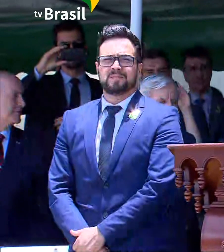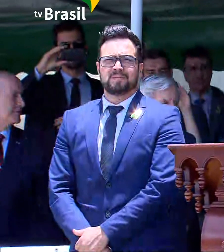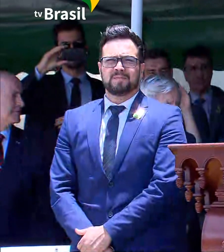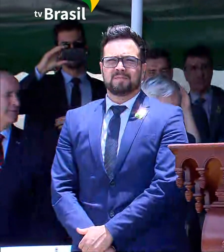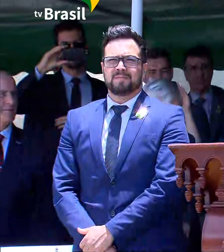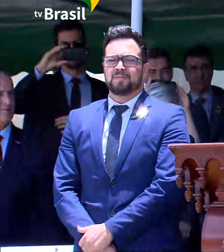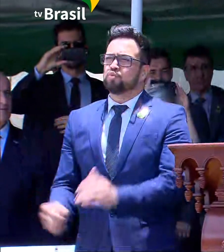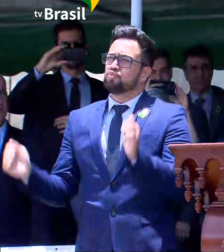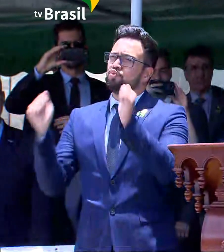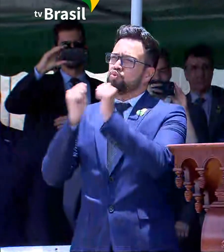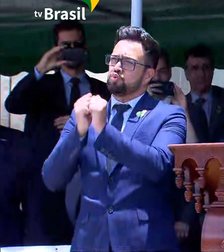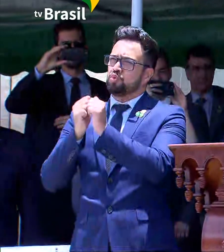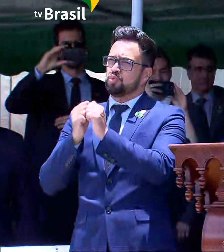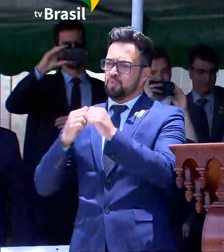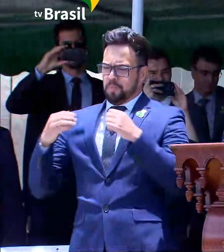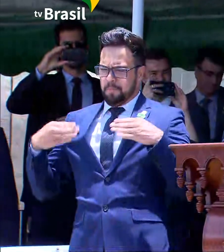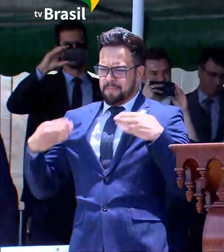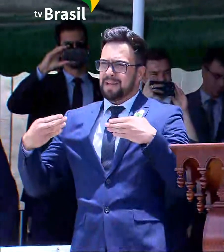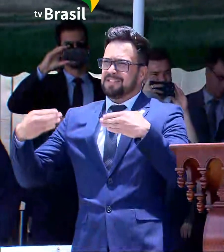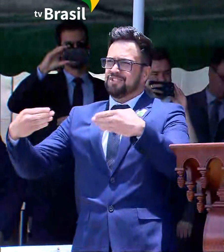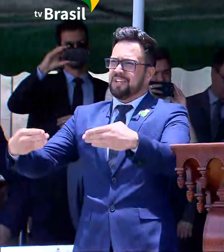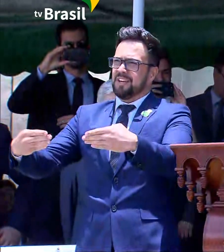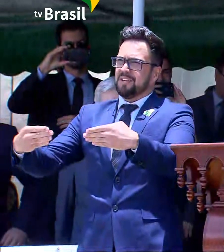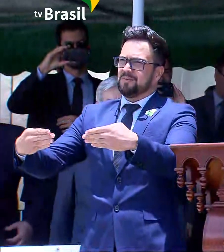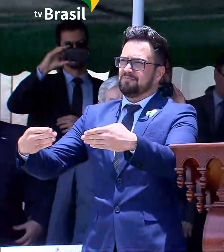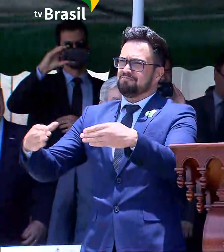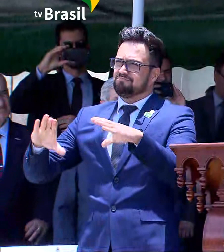juntamente com o meu ministério.